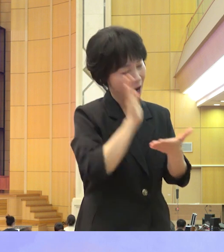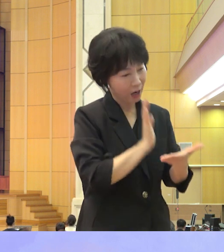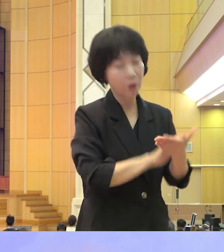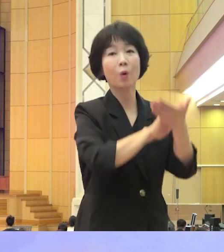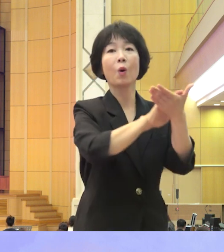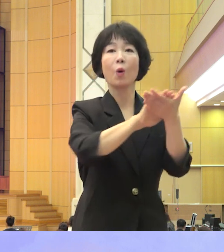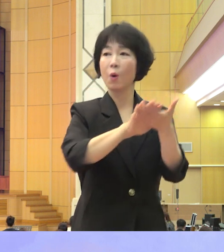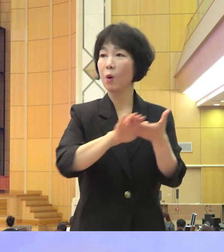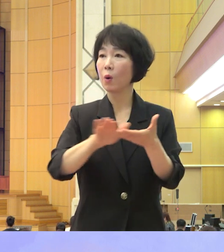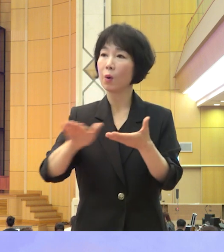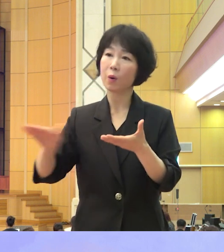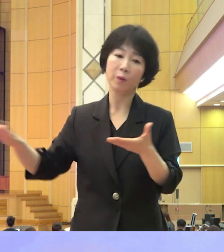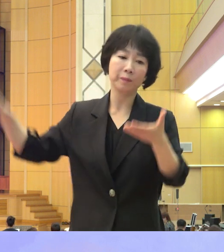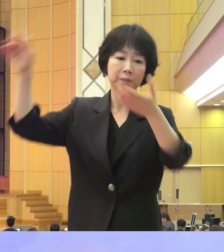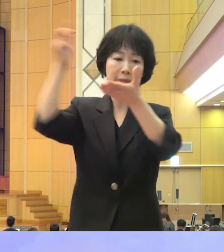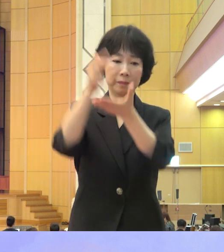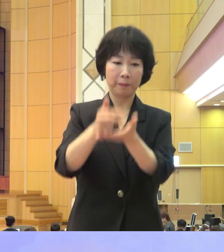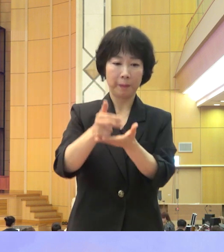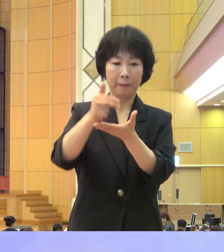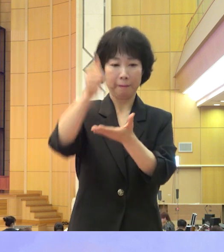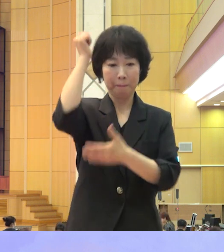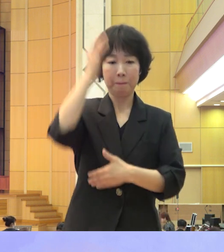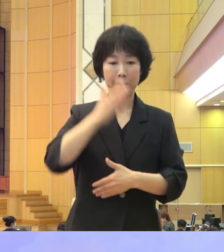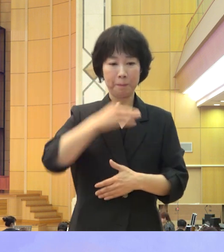여호와 샬롬